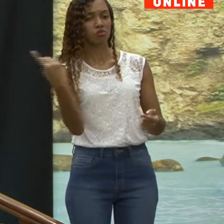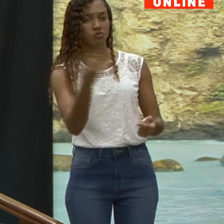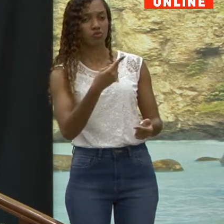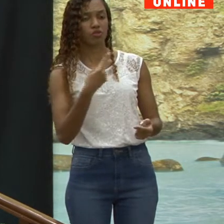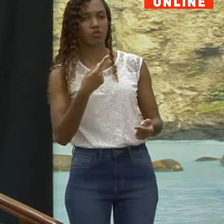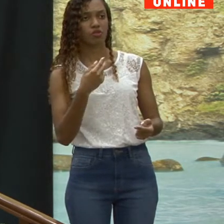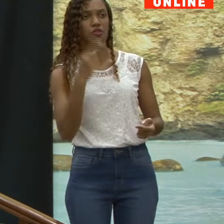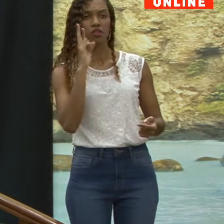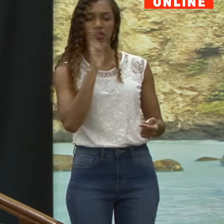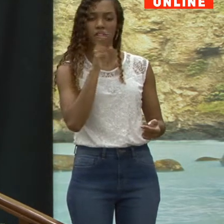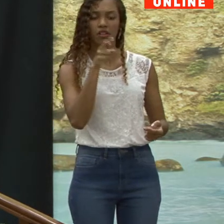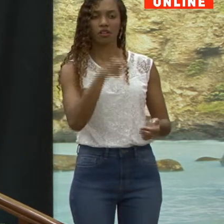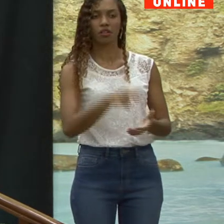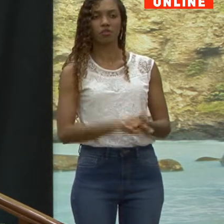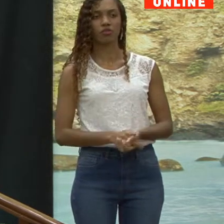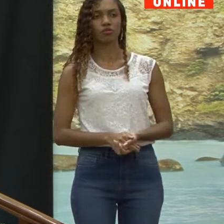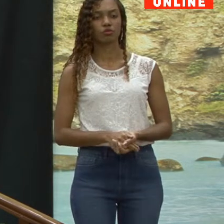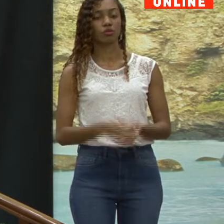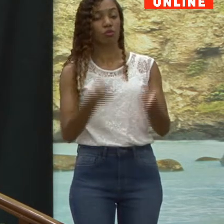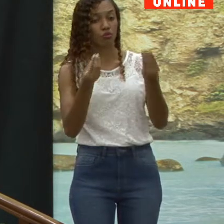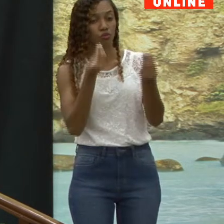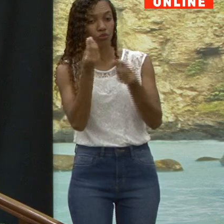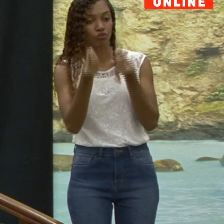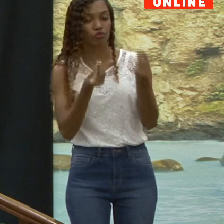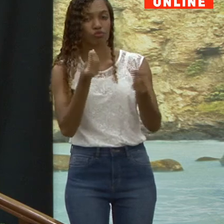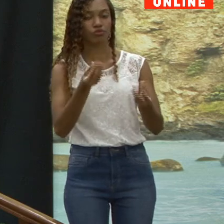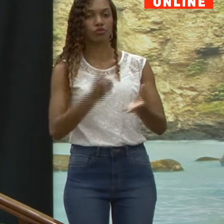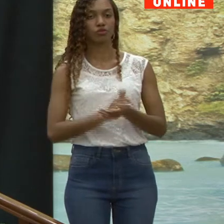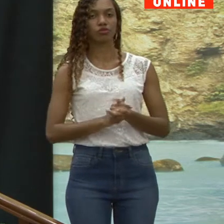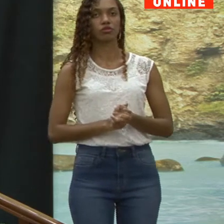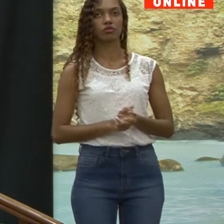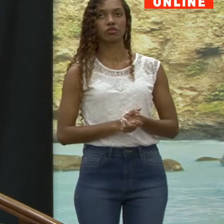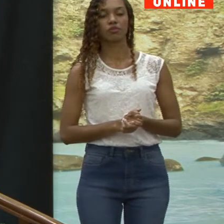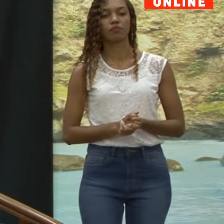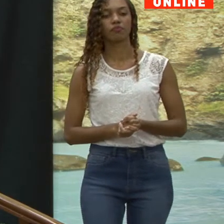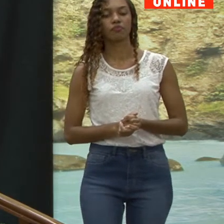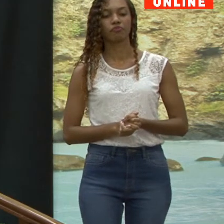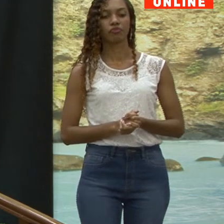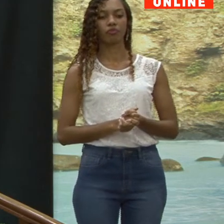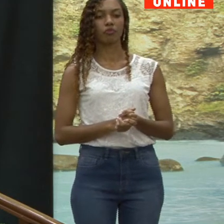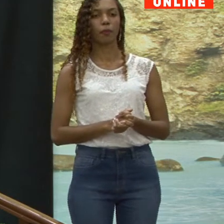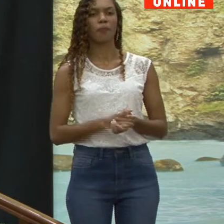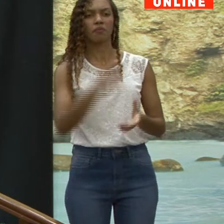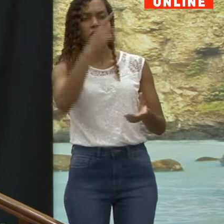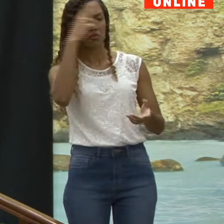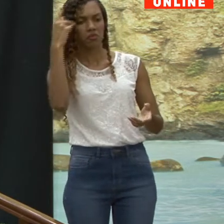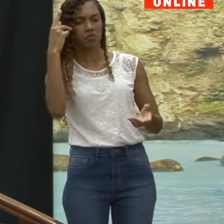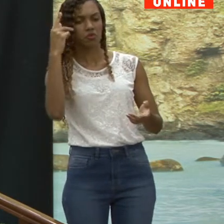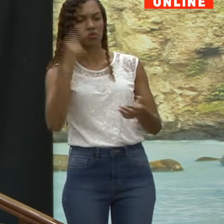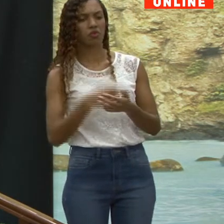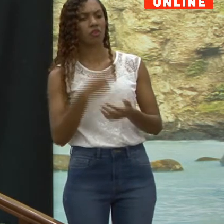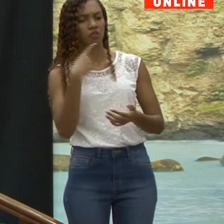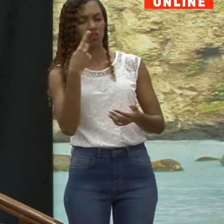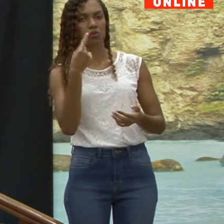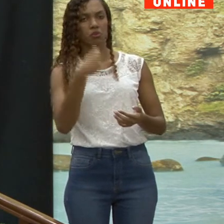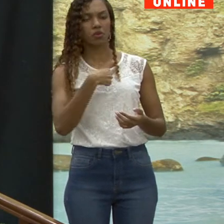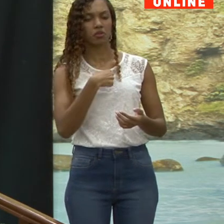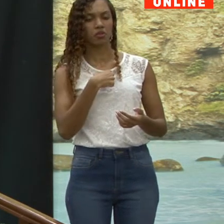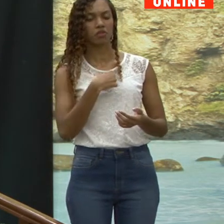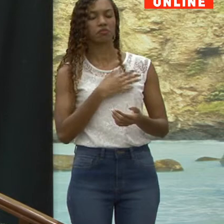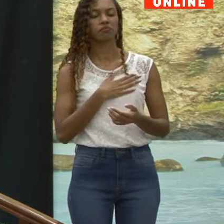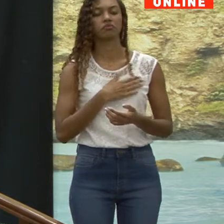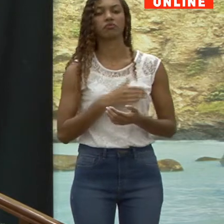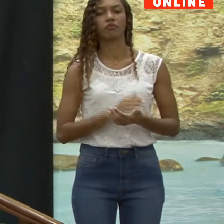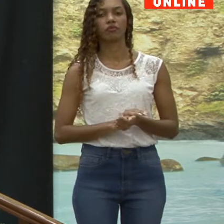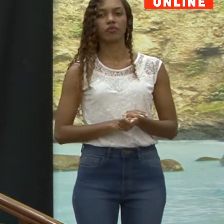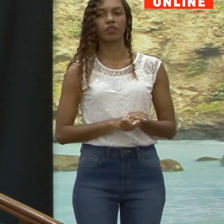uma coisa? Alguém falou hoje para mim e eu fiquei calado, mas está acontecendo isso comigo. Davi, não